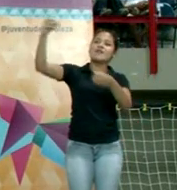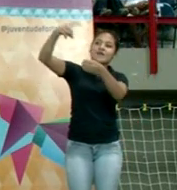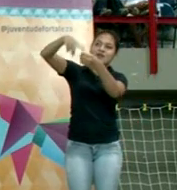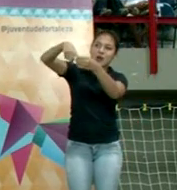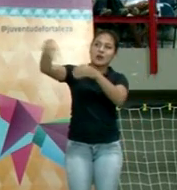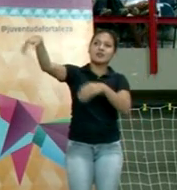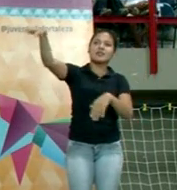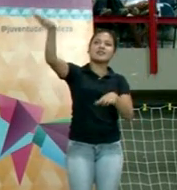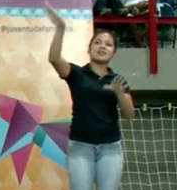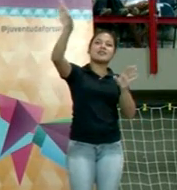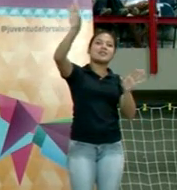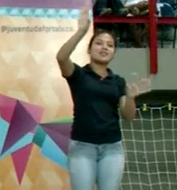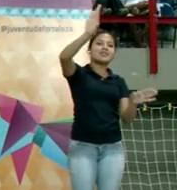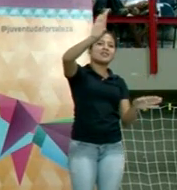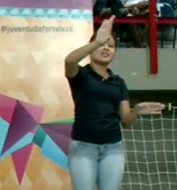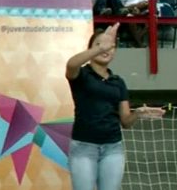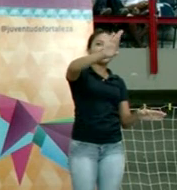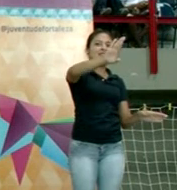Voltou.